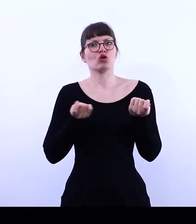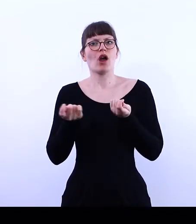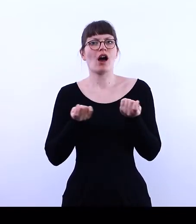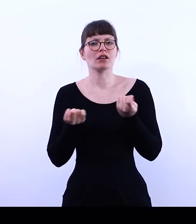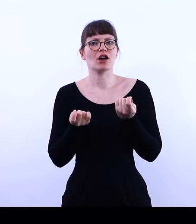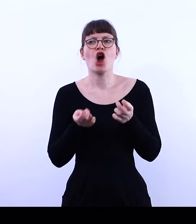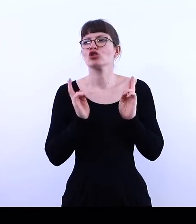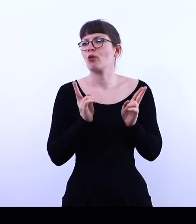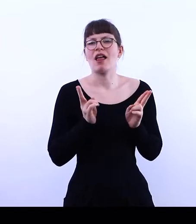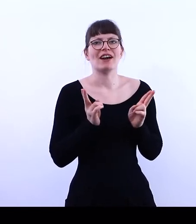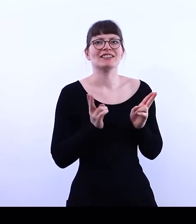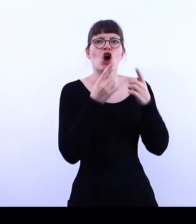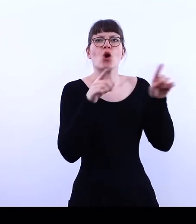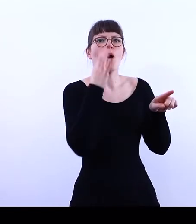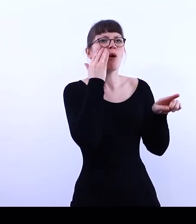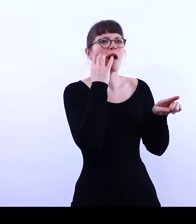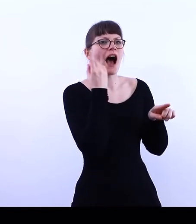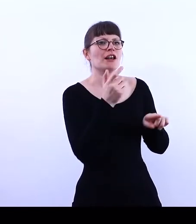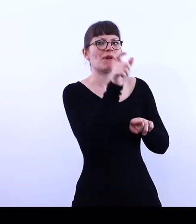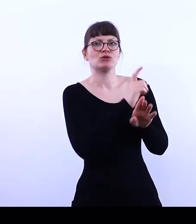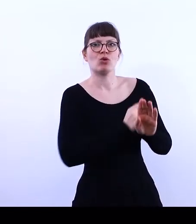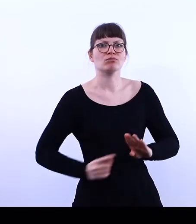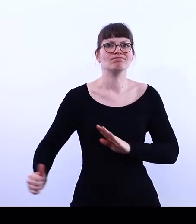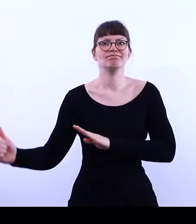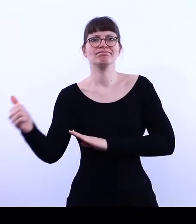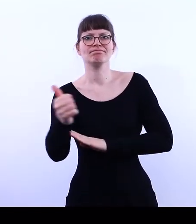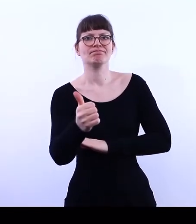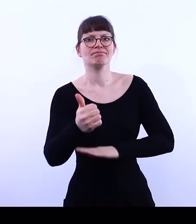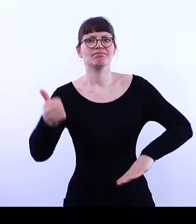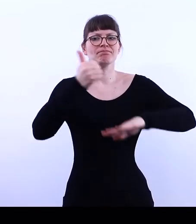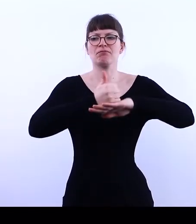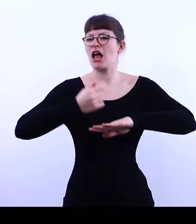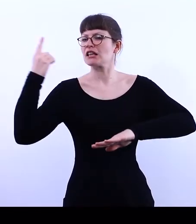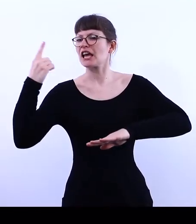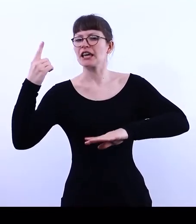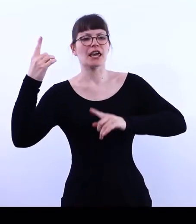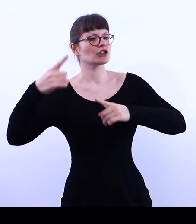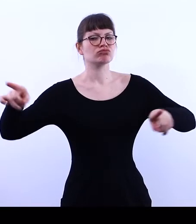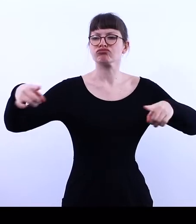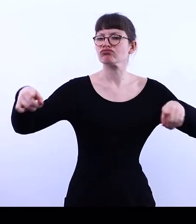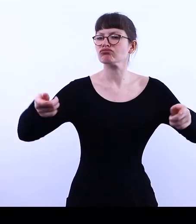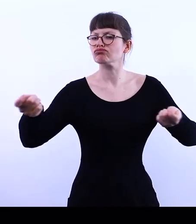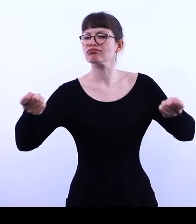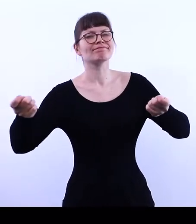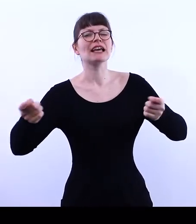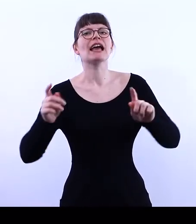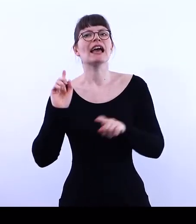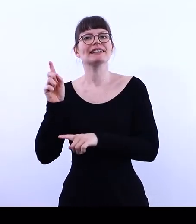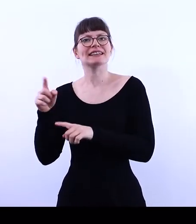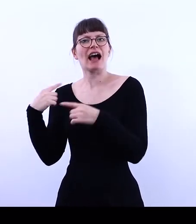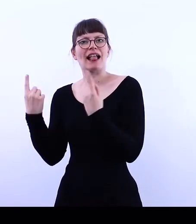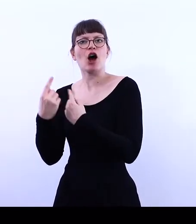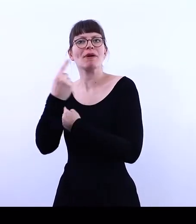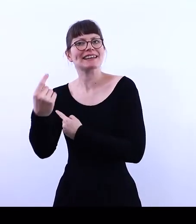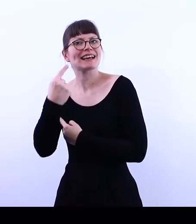mehr so wie in der normalen Kopprobe, dass jemand vorne steht und dirigiert und das dann eben alles kontrolliert, sondern in diesen digitalen Räumen ist dann jeder